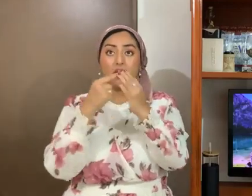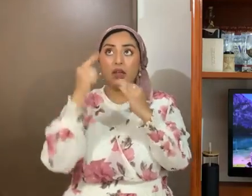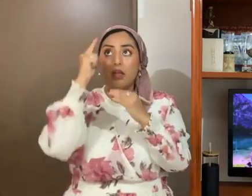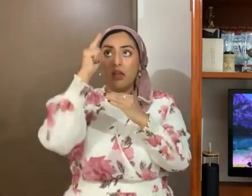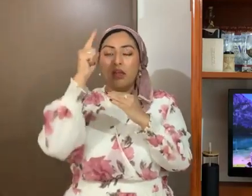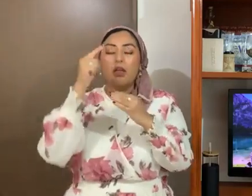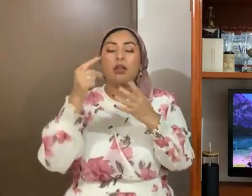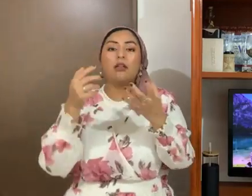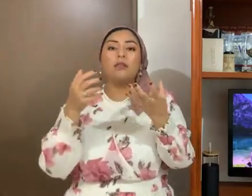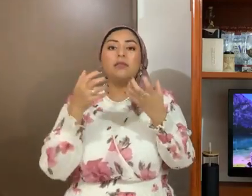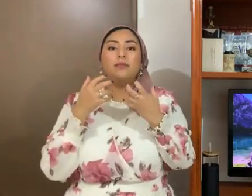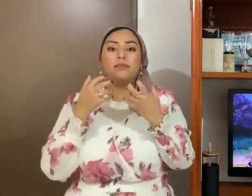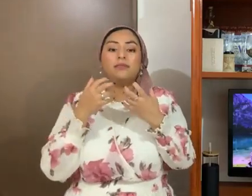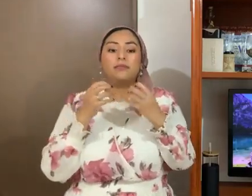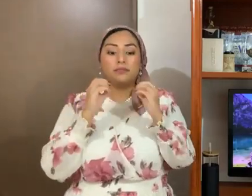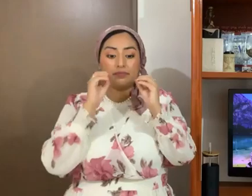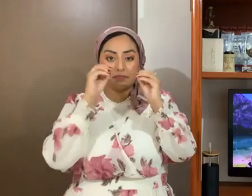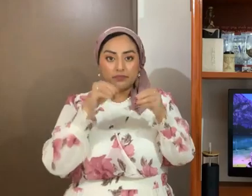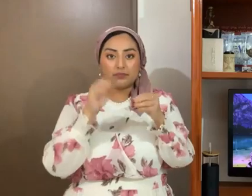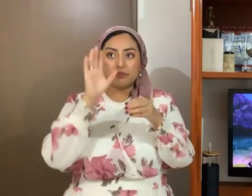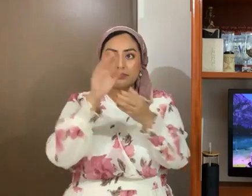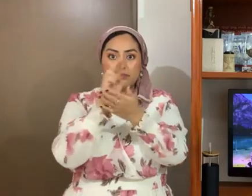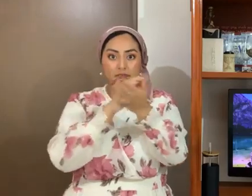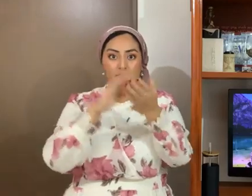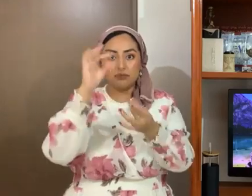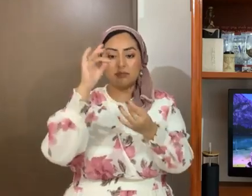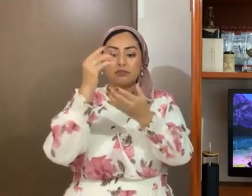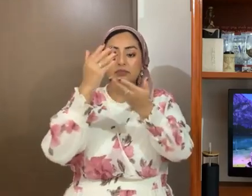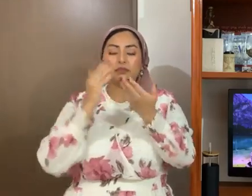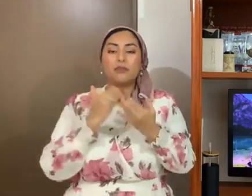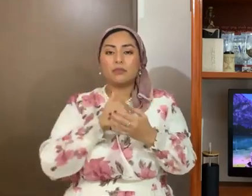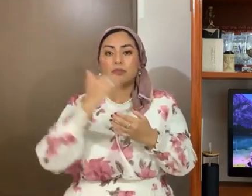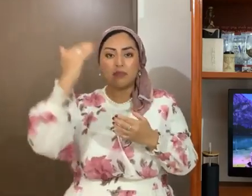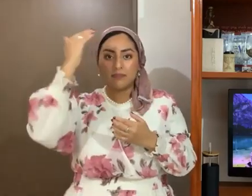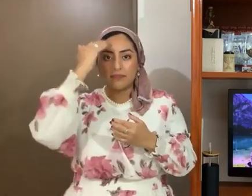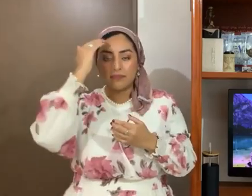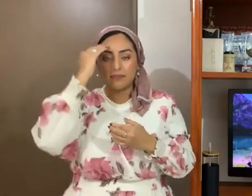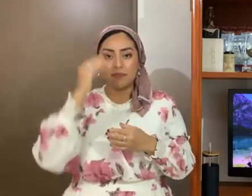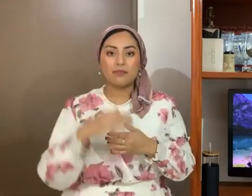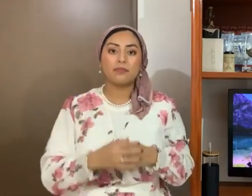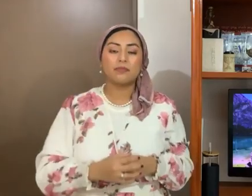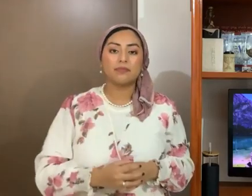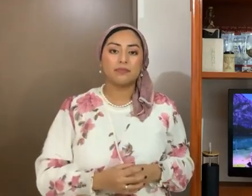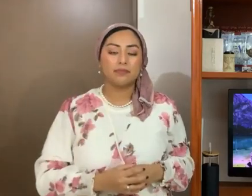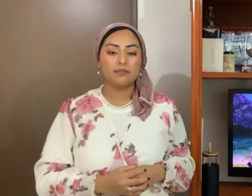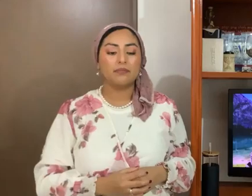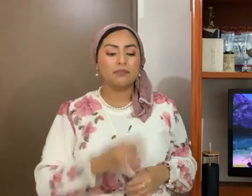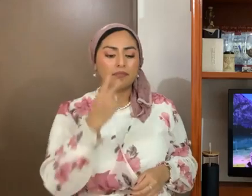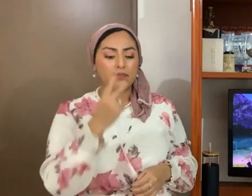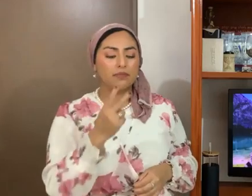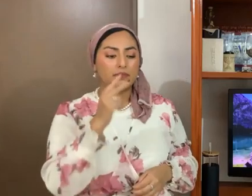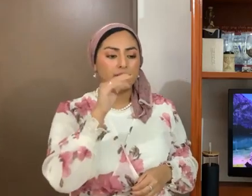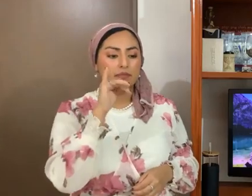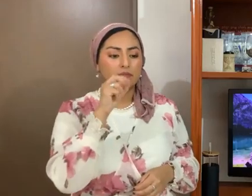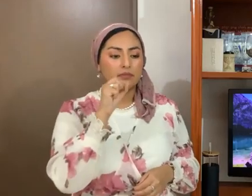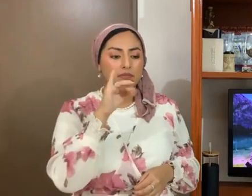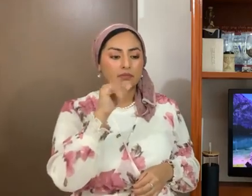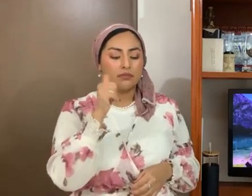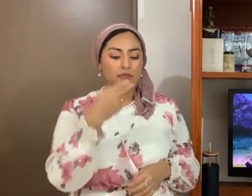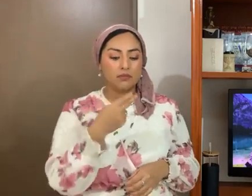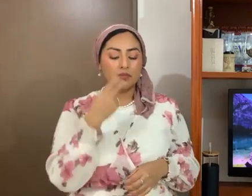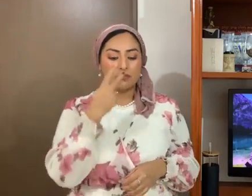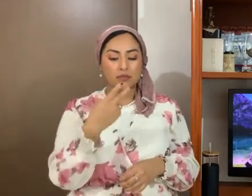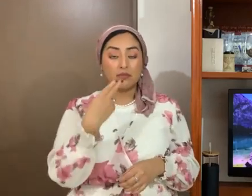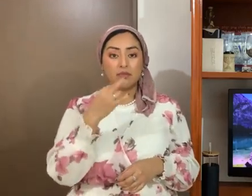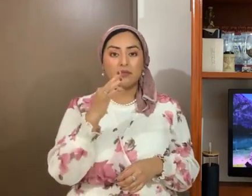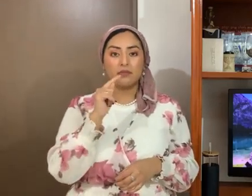que Él desea y que a través de su Ruach HaKodesh nos hace saber. Amén. Vamos a Isaías, vamos a